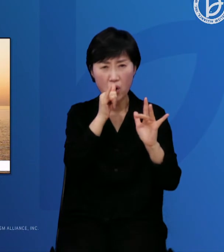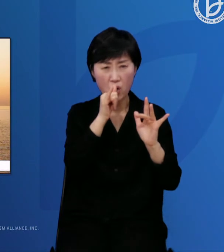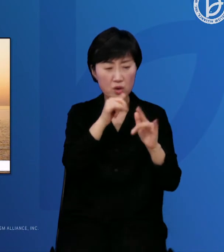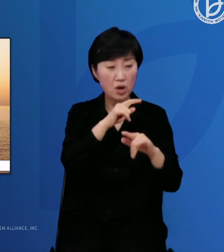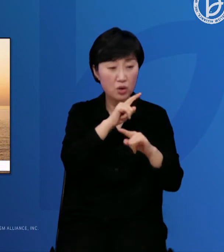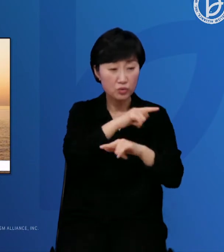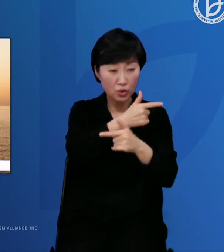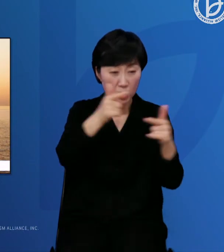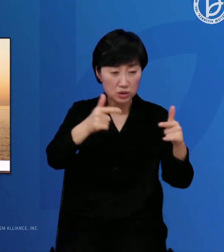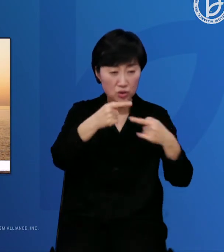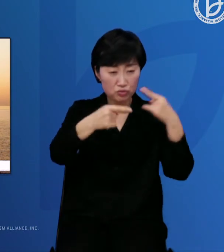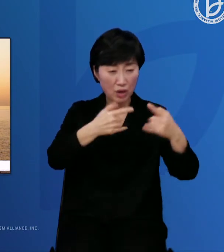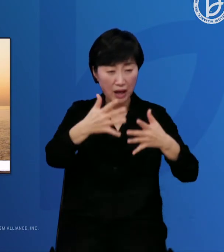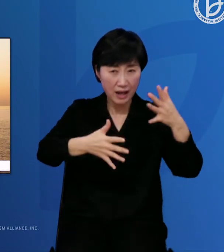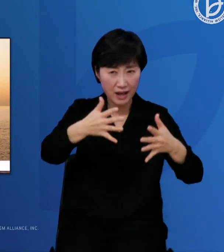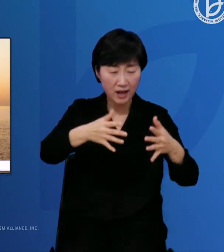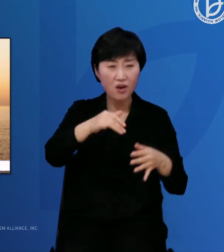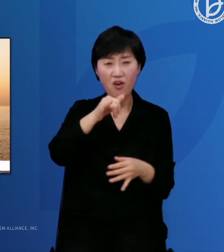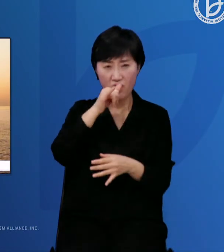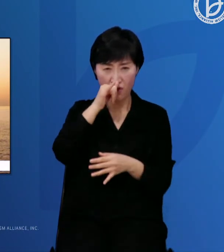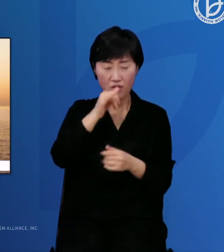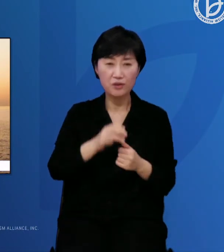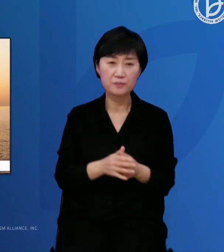메시지 제공이 고르지 못했습니다.